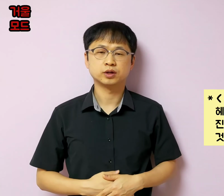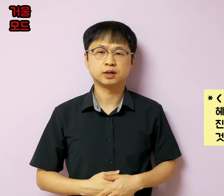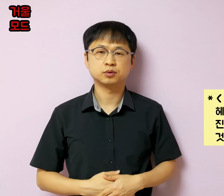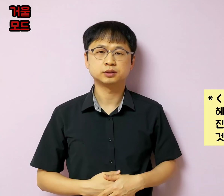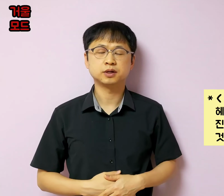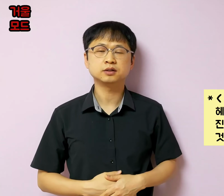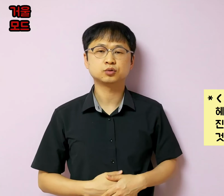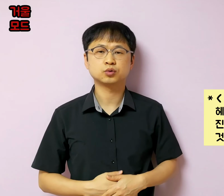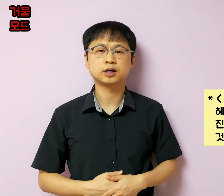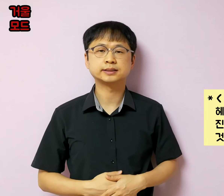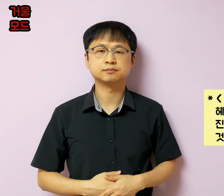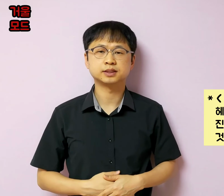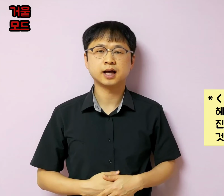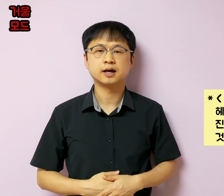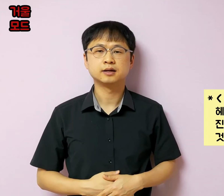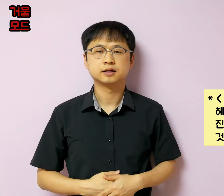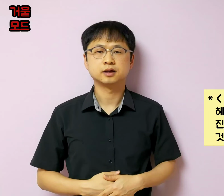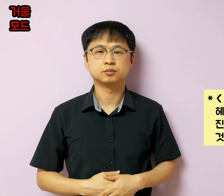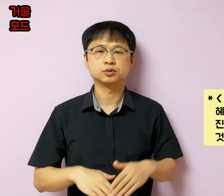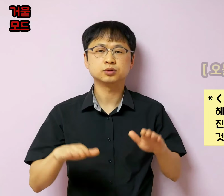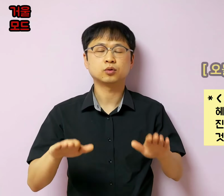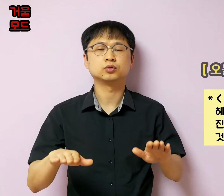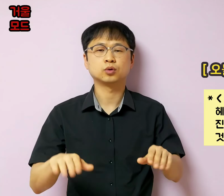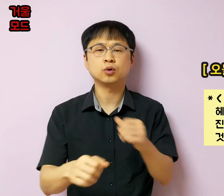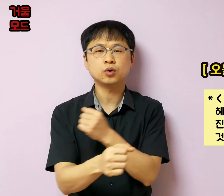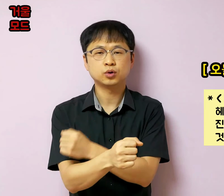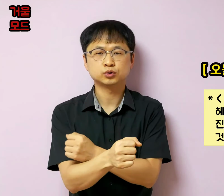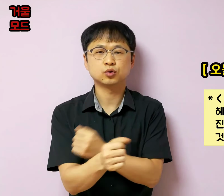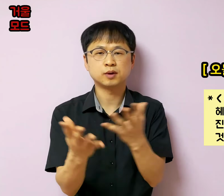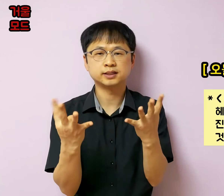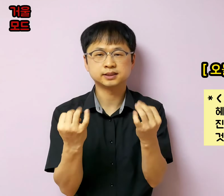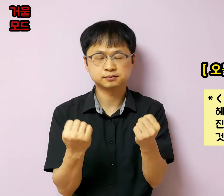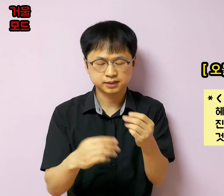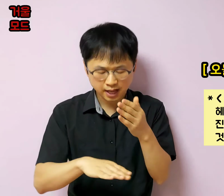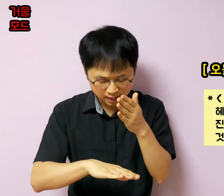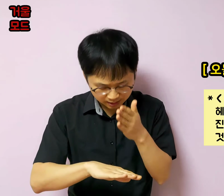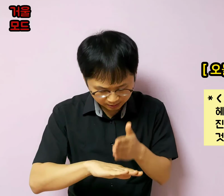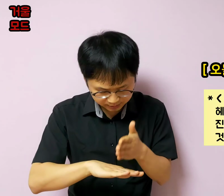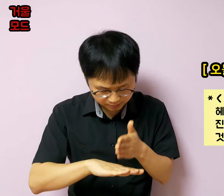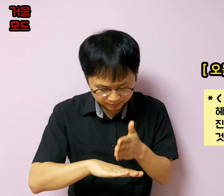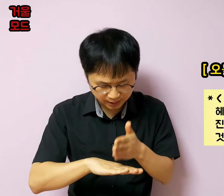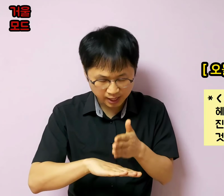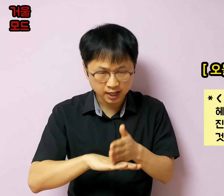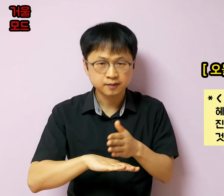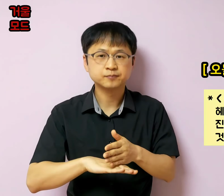공연해 보시면 좋을 것 같습니다. 여러분 오늘도 수고 많으셨습니다. 감사합니다.